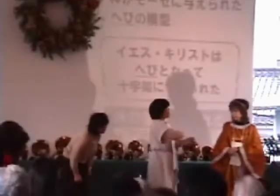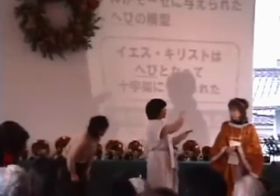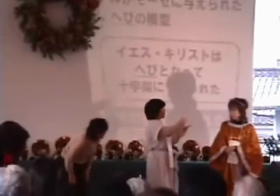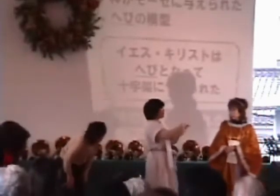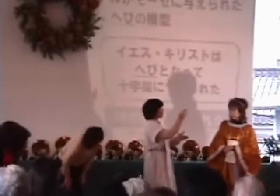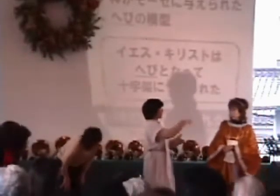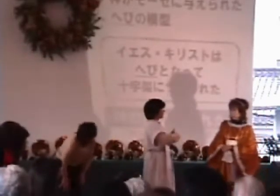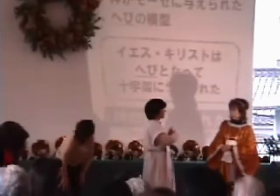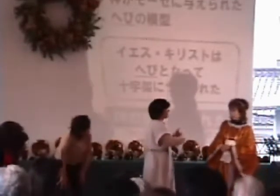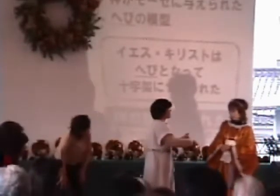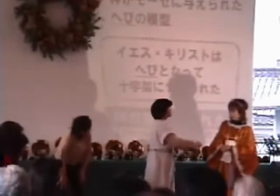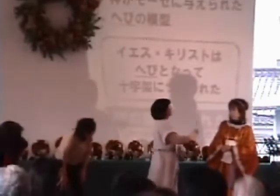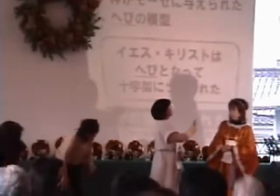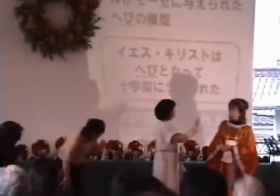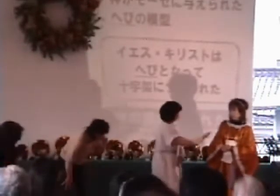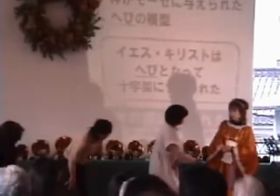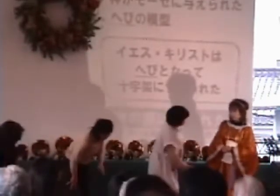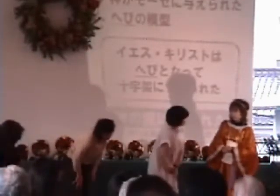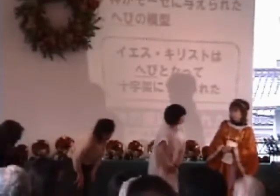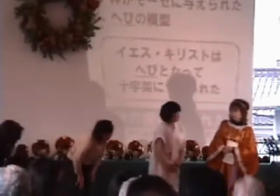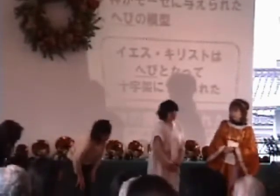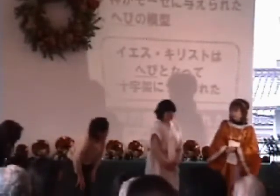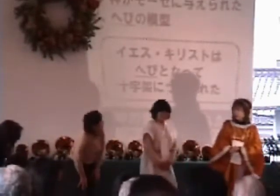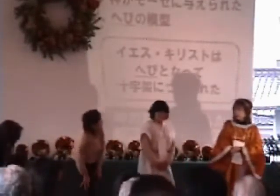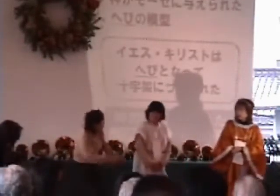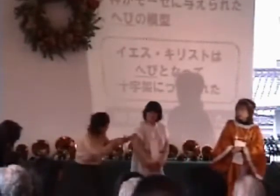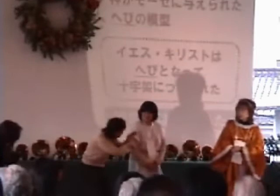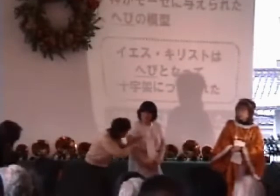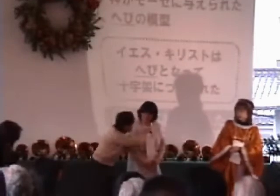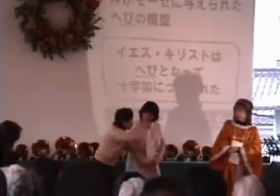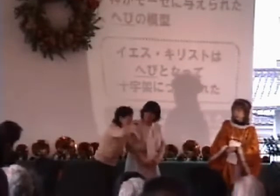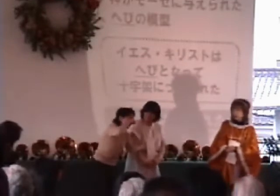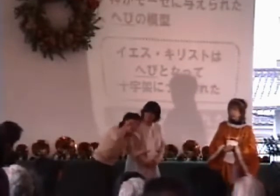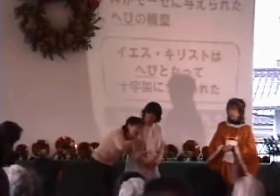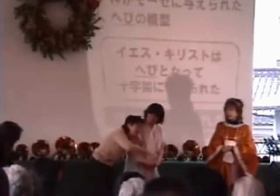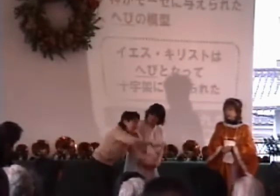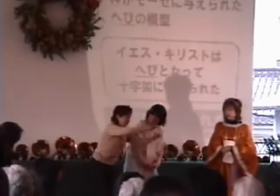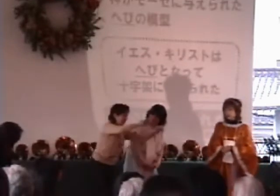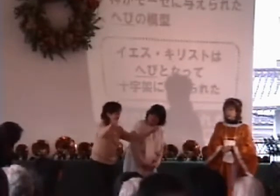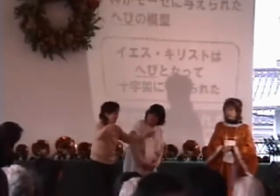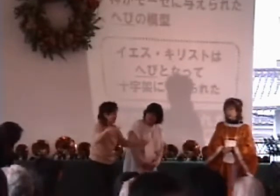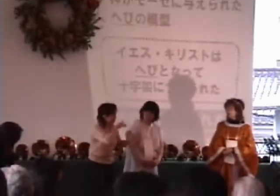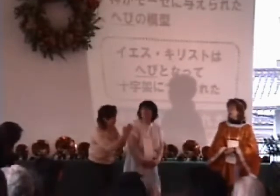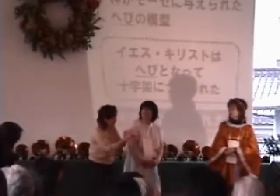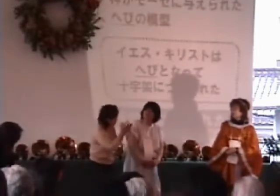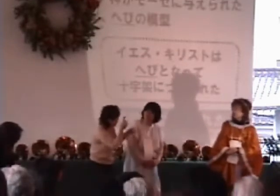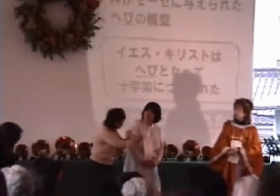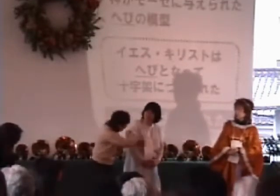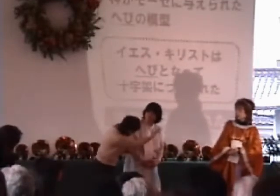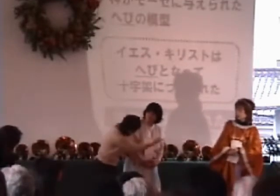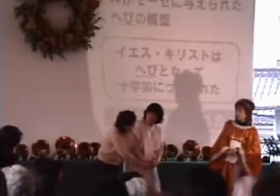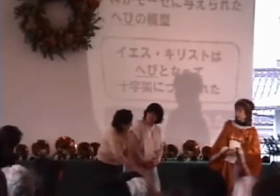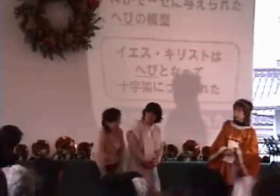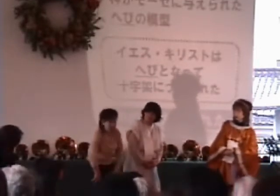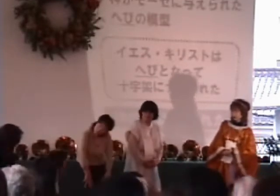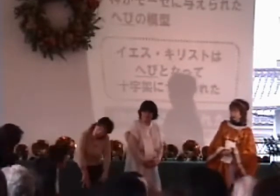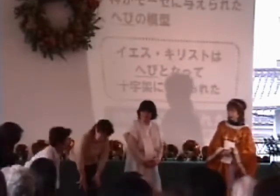私たちはエジプトから連れてきて、あなたどうするの、もうこのまずい食べ物には飽き飽きした